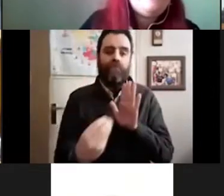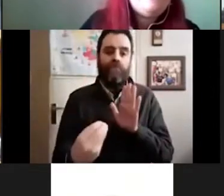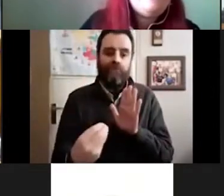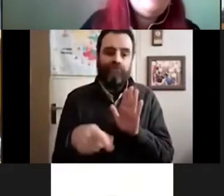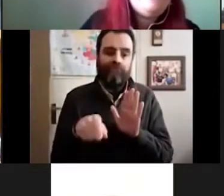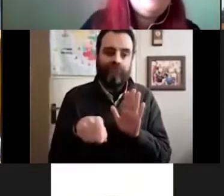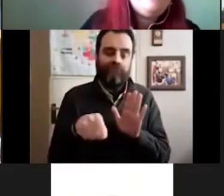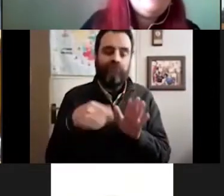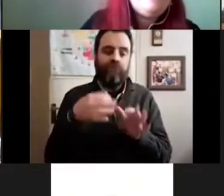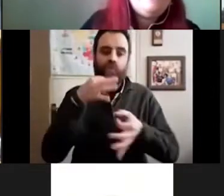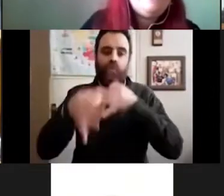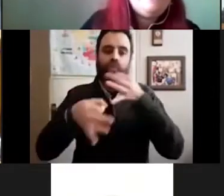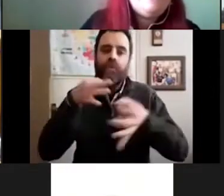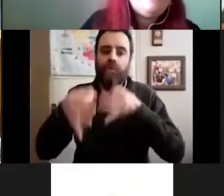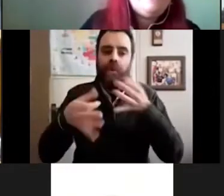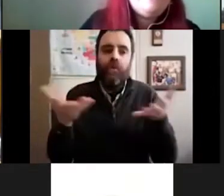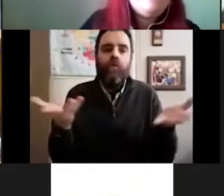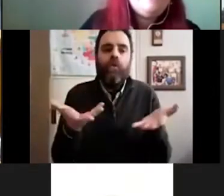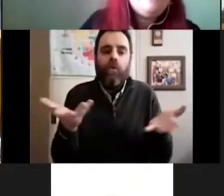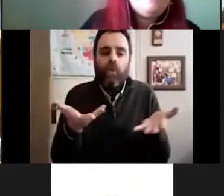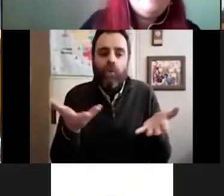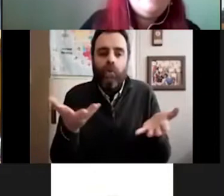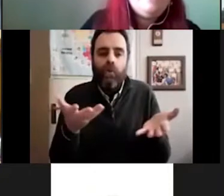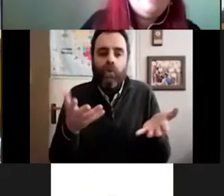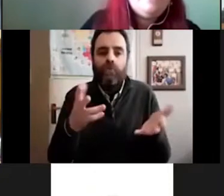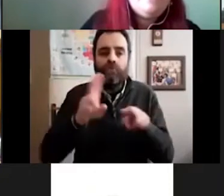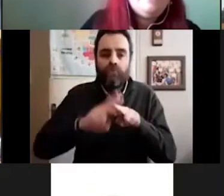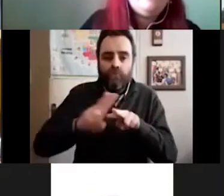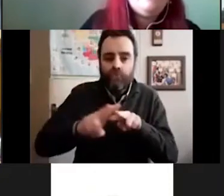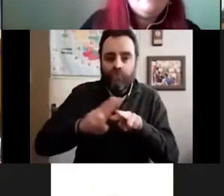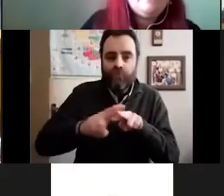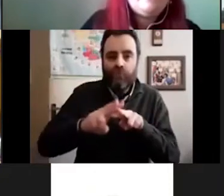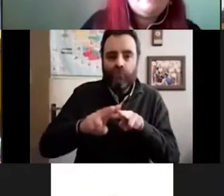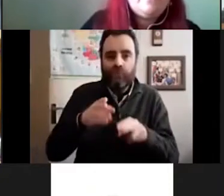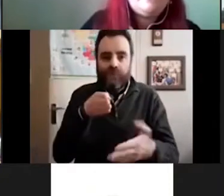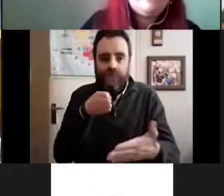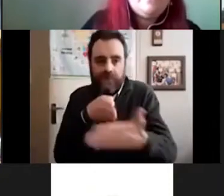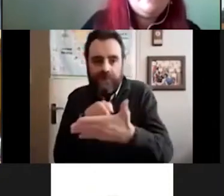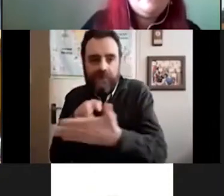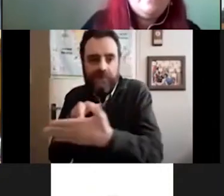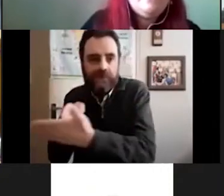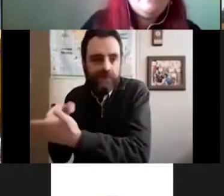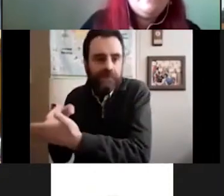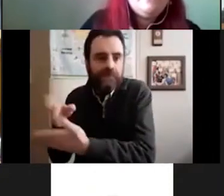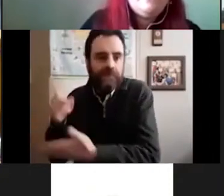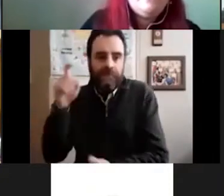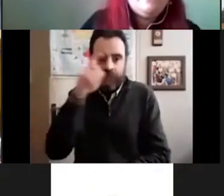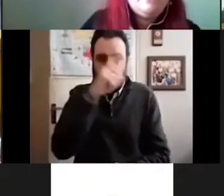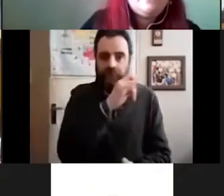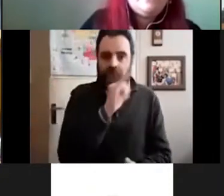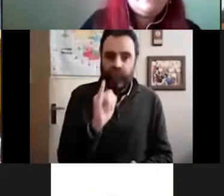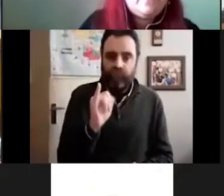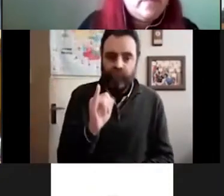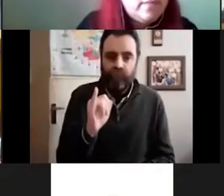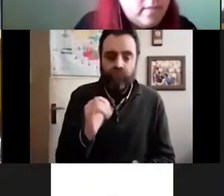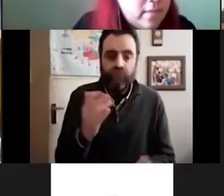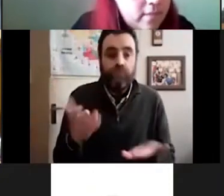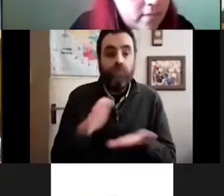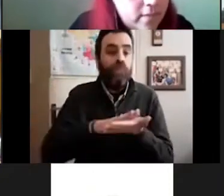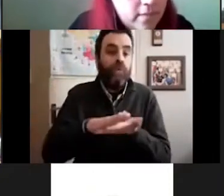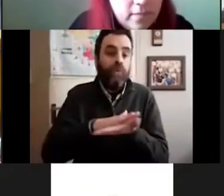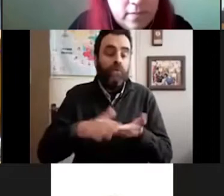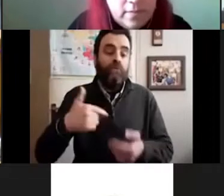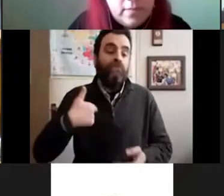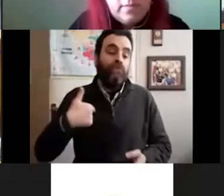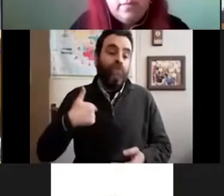soy una persona sorda adulta y soy un modelo lingüístico para los niños. ¿Y cómo? ¿Qué hacemos? Bueno, está el tema de las